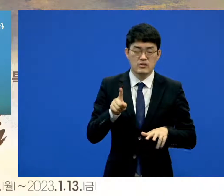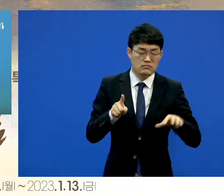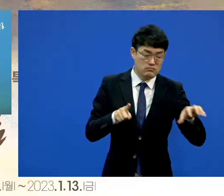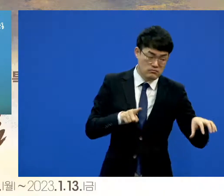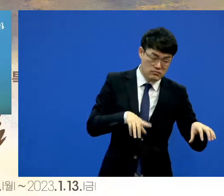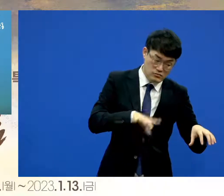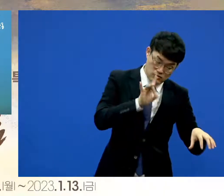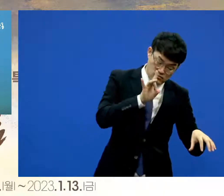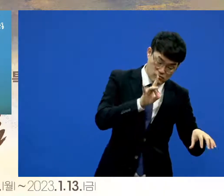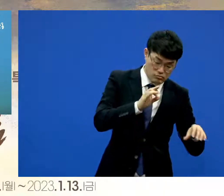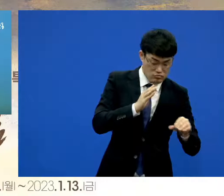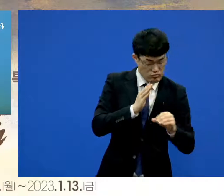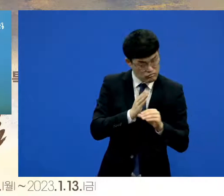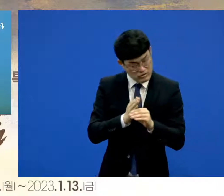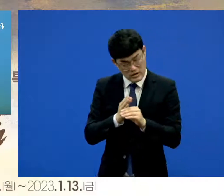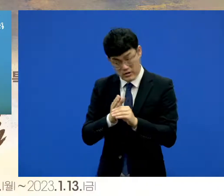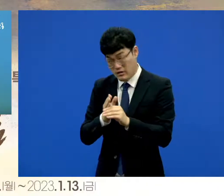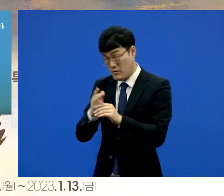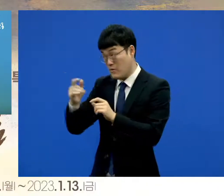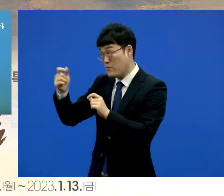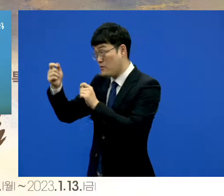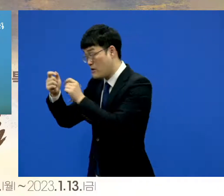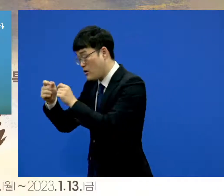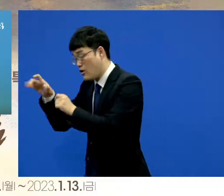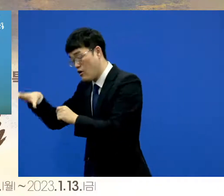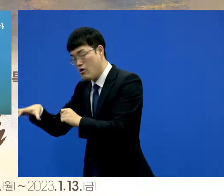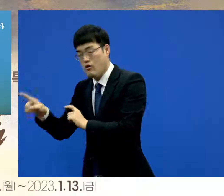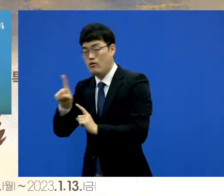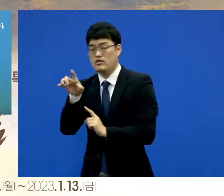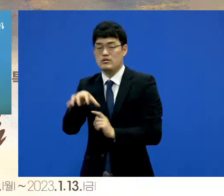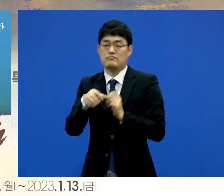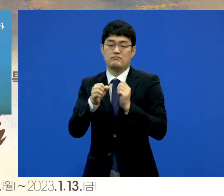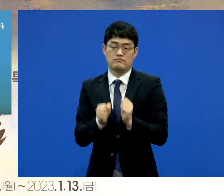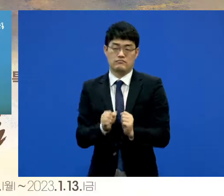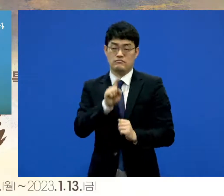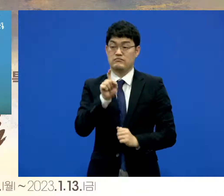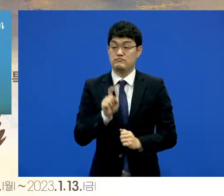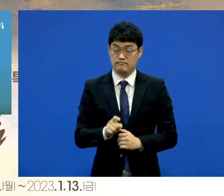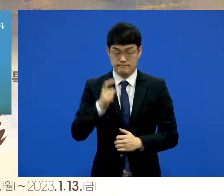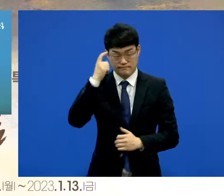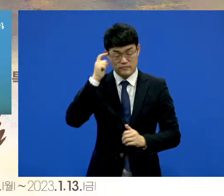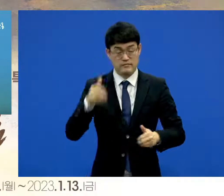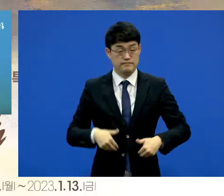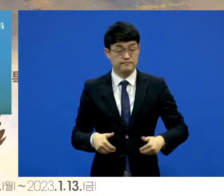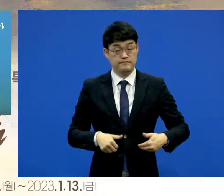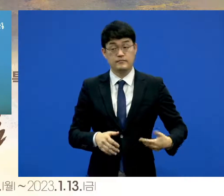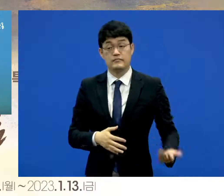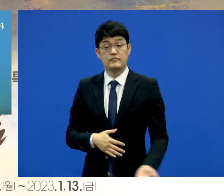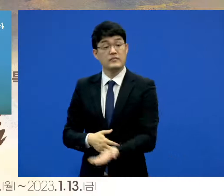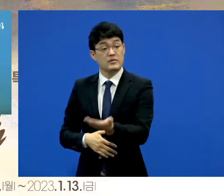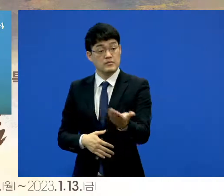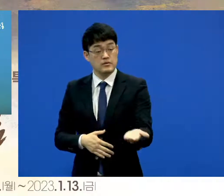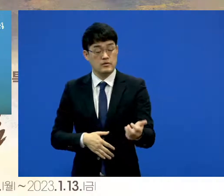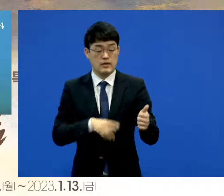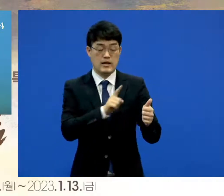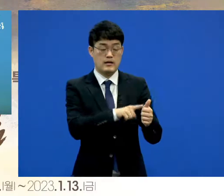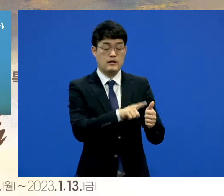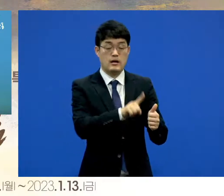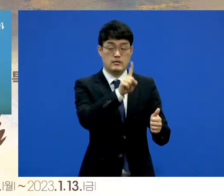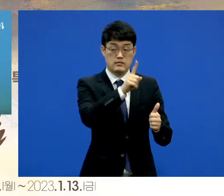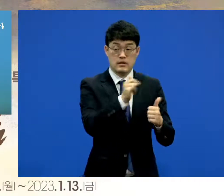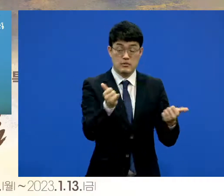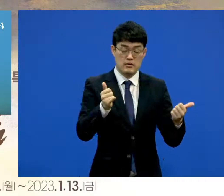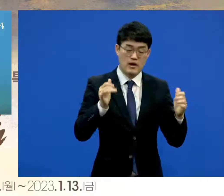우리의 성장 발달에서도 있는 것처럼 한 개인의 인생도 유아기에서 유년기를 거쳐 사춘기를 거쳐 성인으로